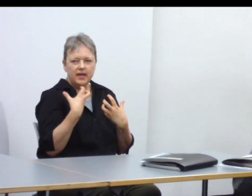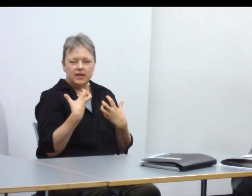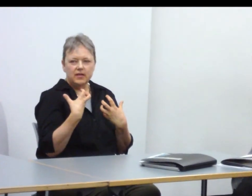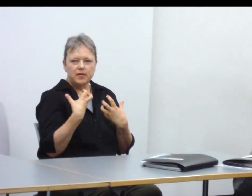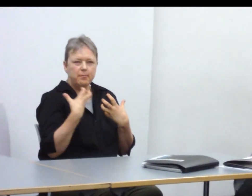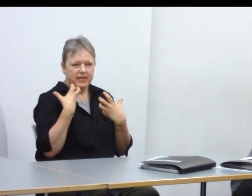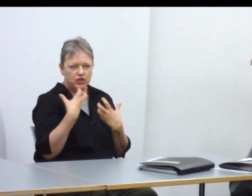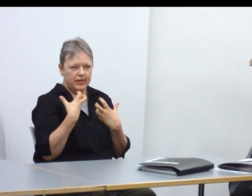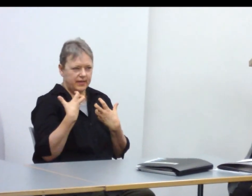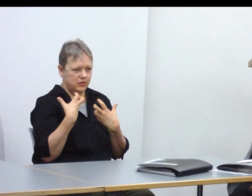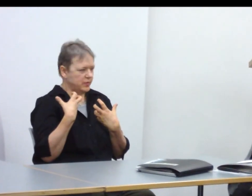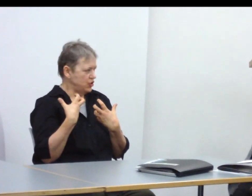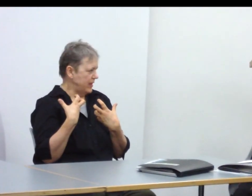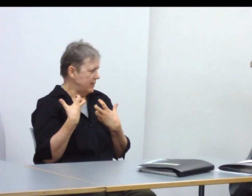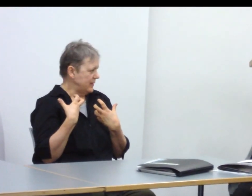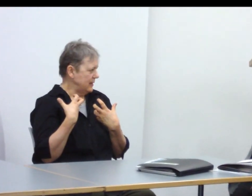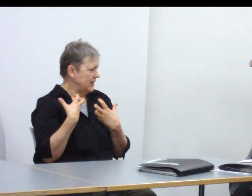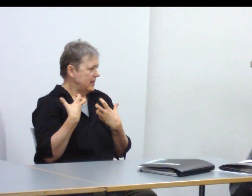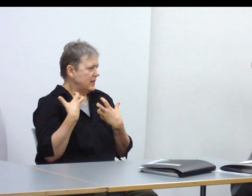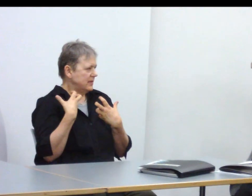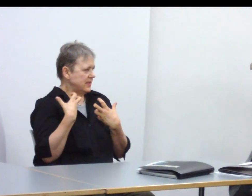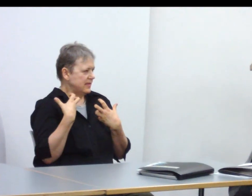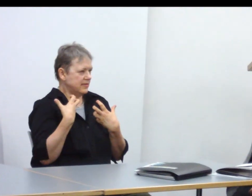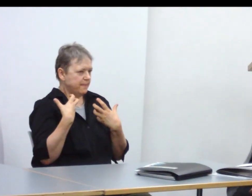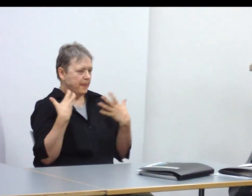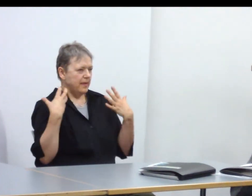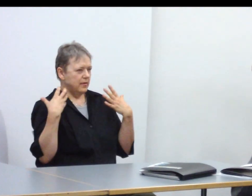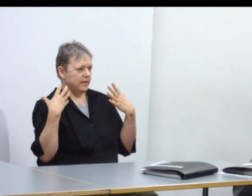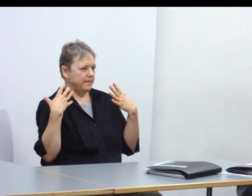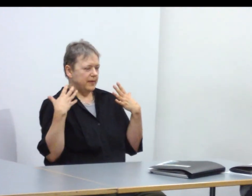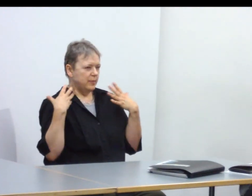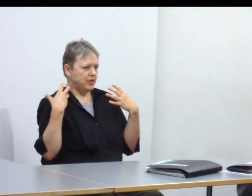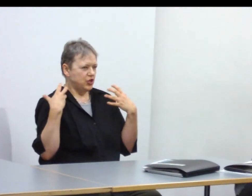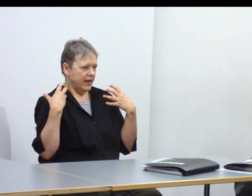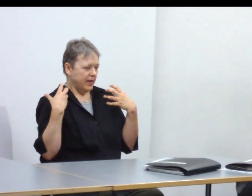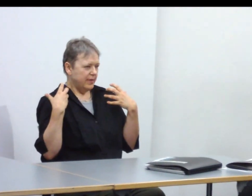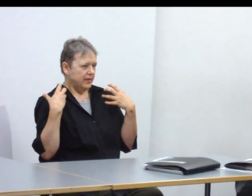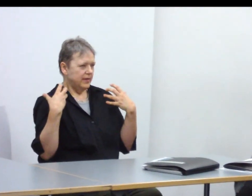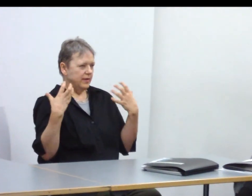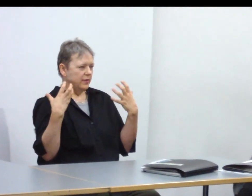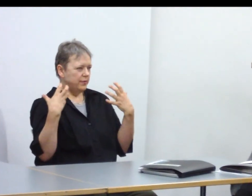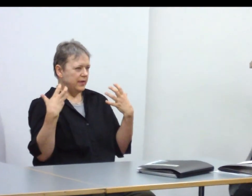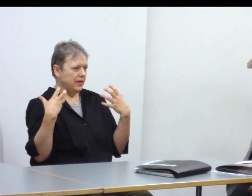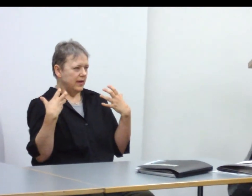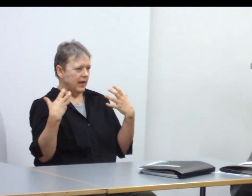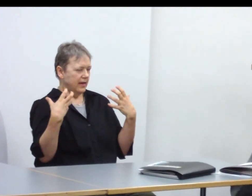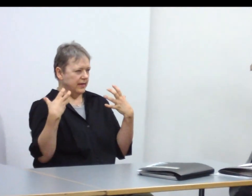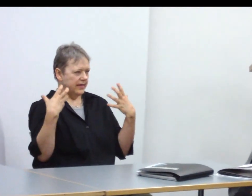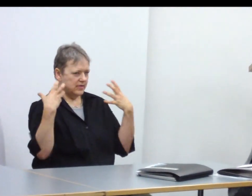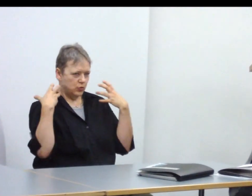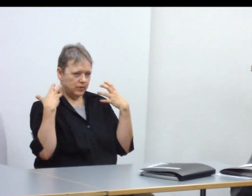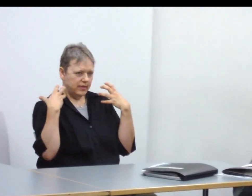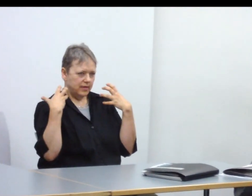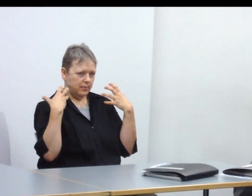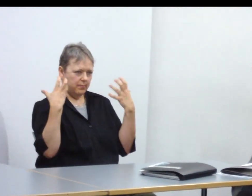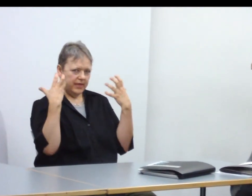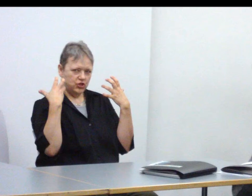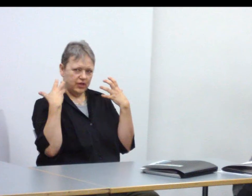existenziell menschlich zu beschreiben. Das heißt, ich beschreibe, wie ein gesunder